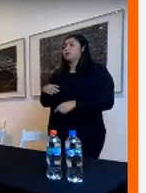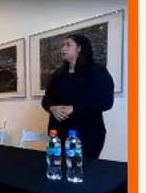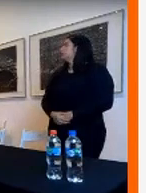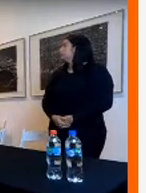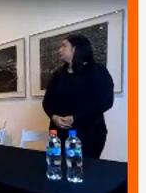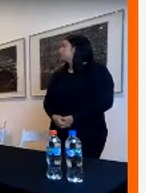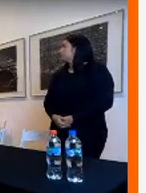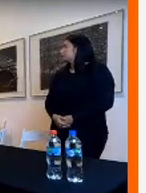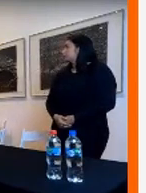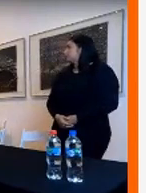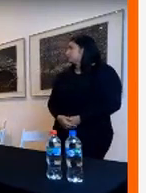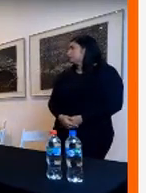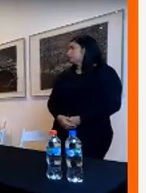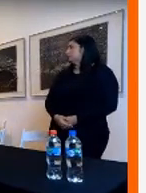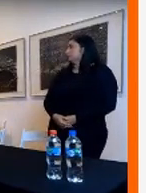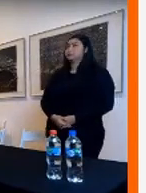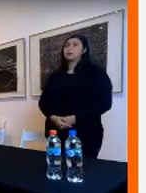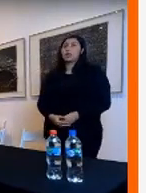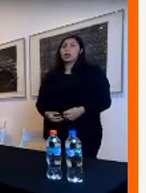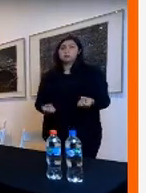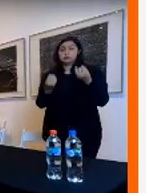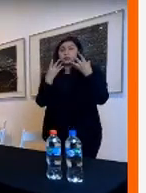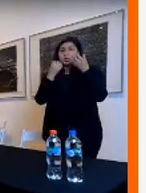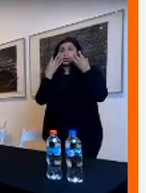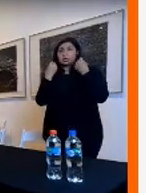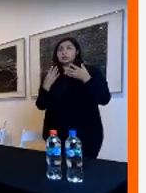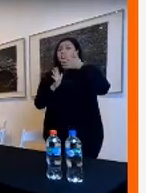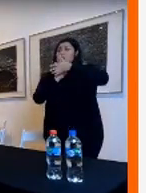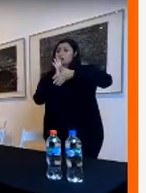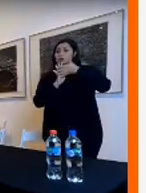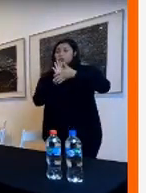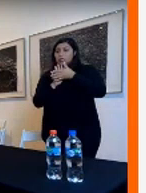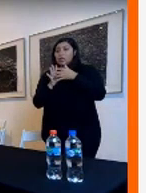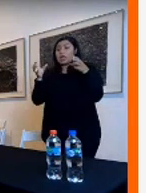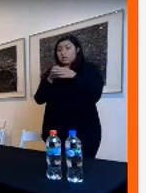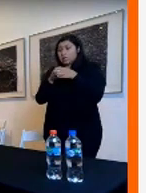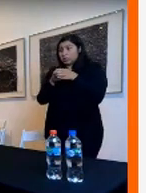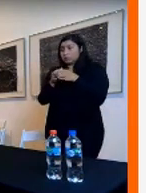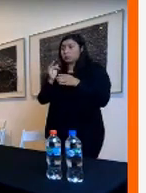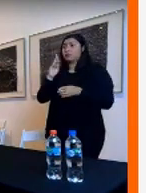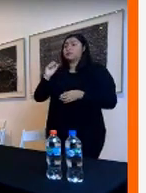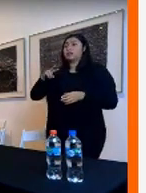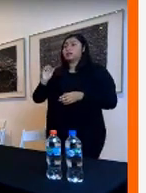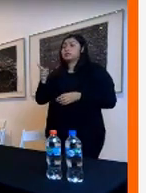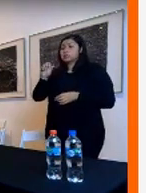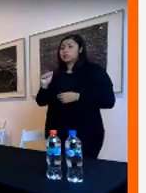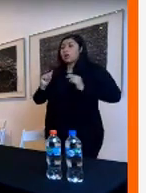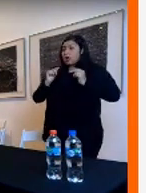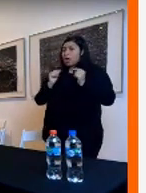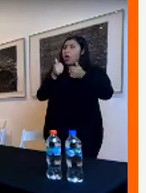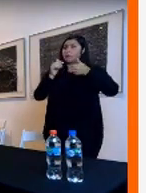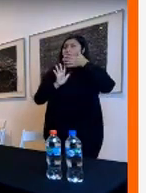Me enseñan con señas. Nuestro equipo, Francesca, y nuestro equipo de mediadores, si bien están capacitados en lengua de señas